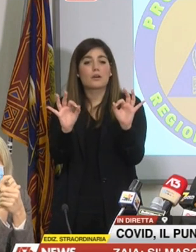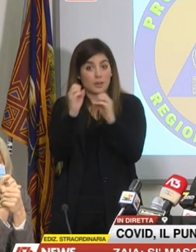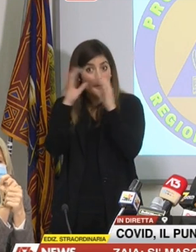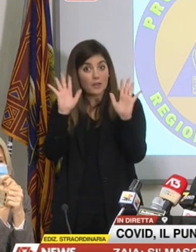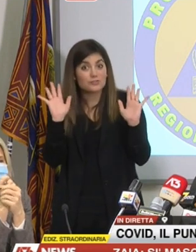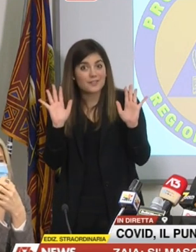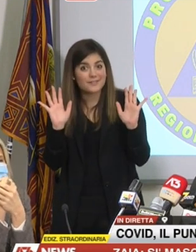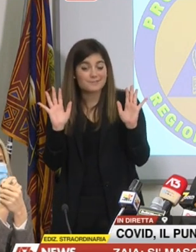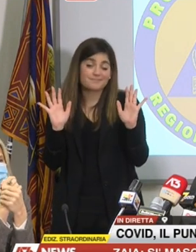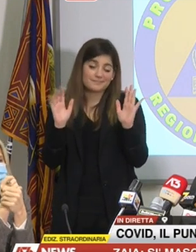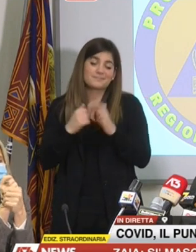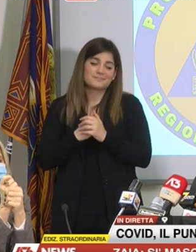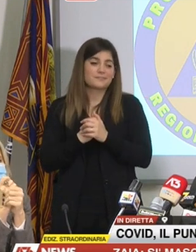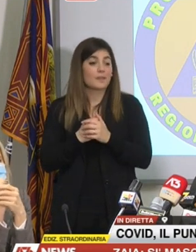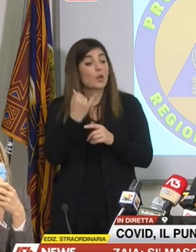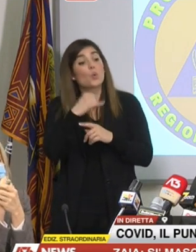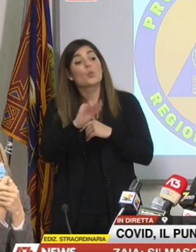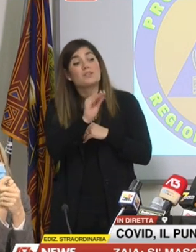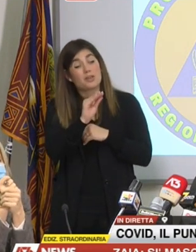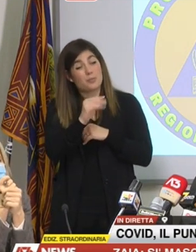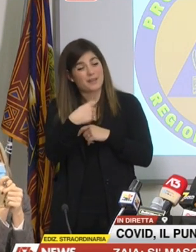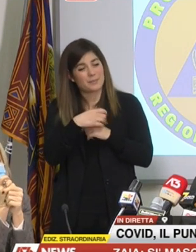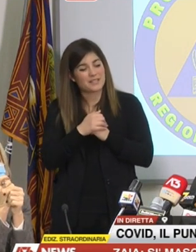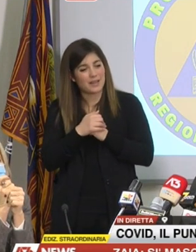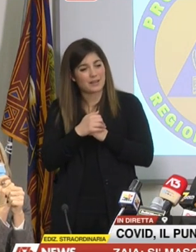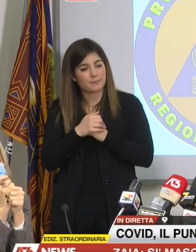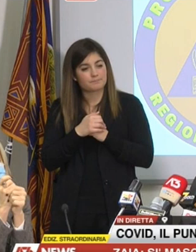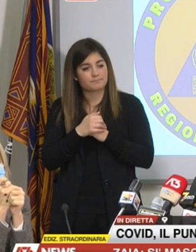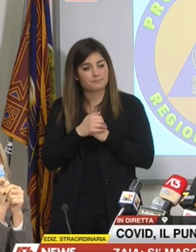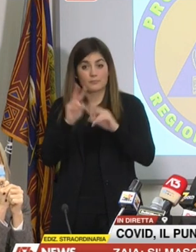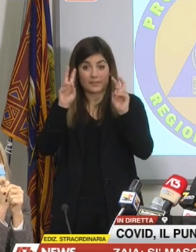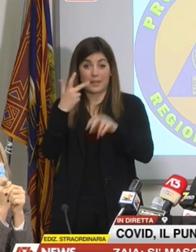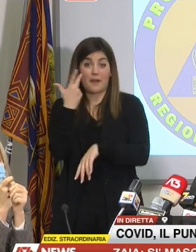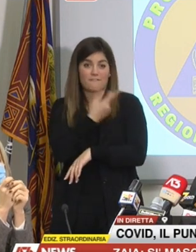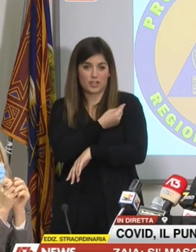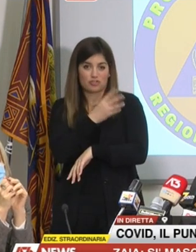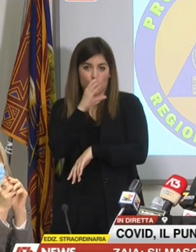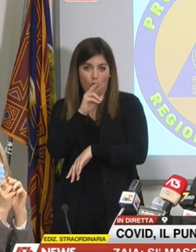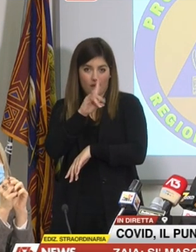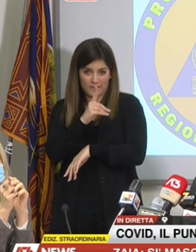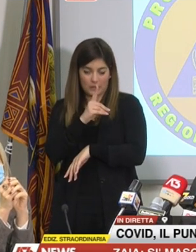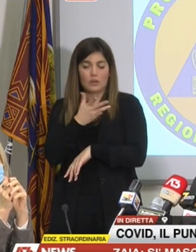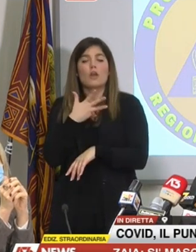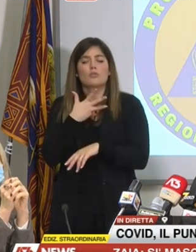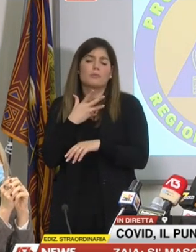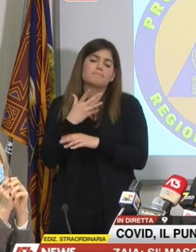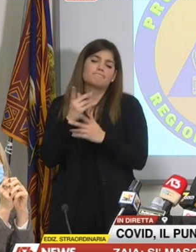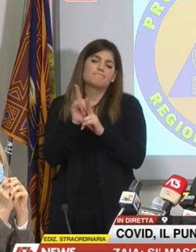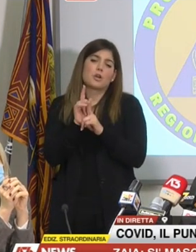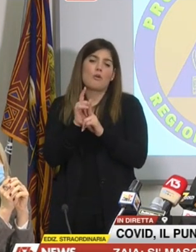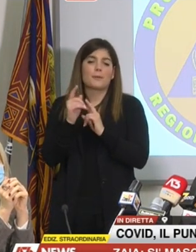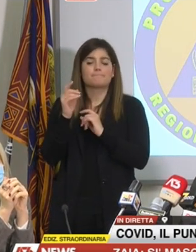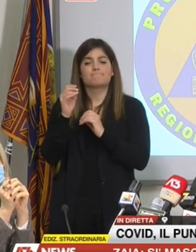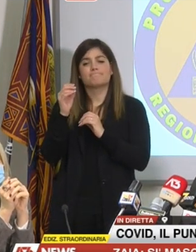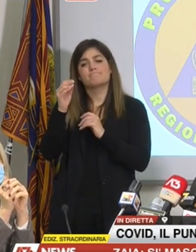Certo. L'ultima domanda, vediamo se... Allora, vaccino... Covid, sì. Qui ci sono opinioni diverse da parte